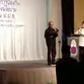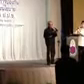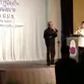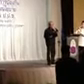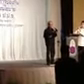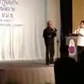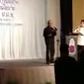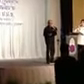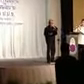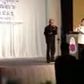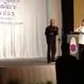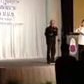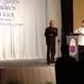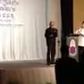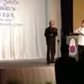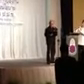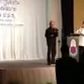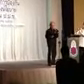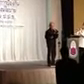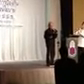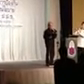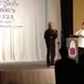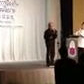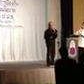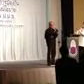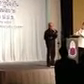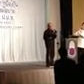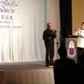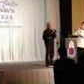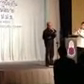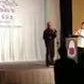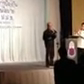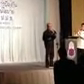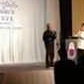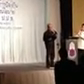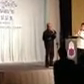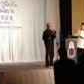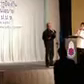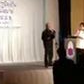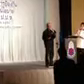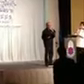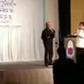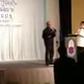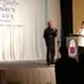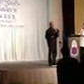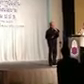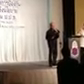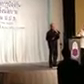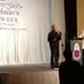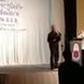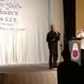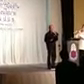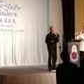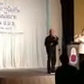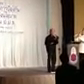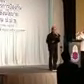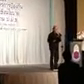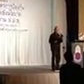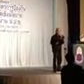จอย่าปล่อยให้ของคนพาลรอบ้านเมืองศีลธรรมไม่กลับมาโลกาวิน